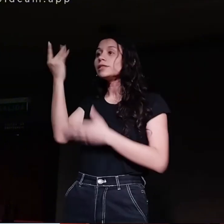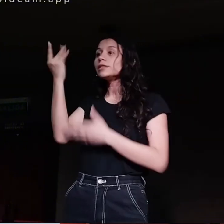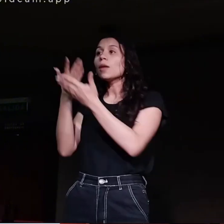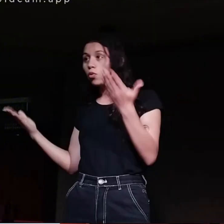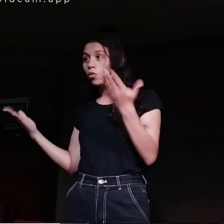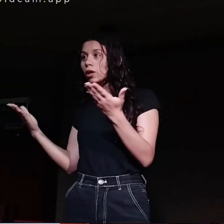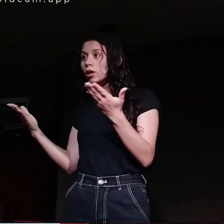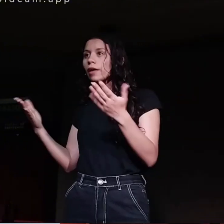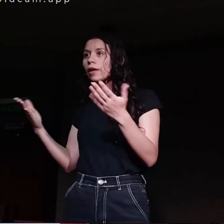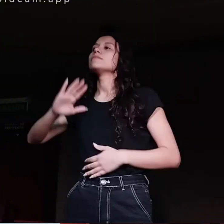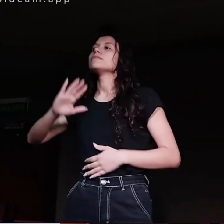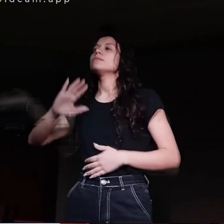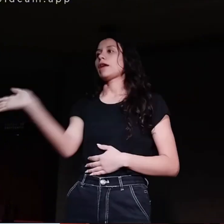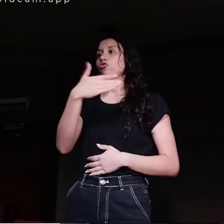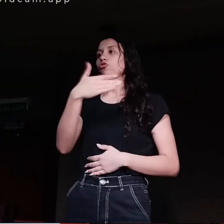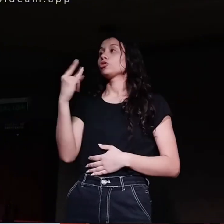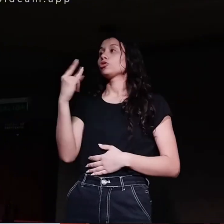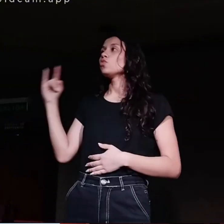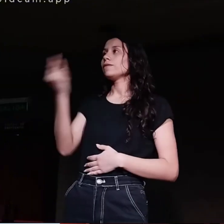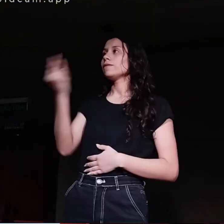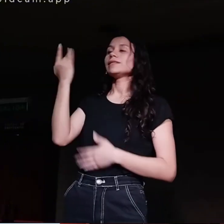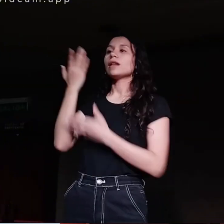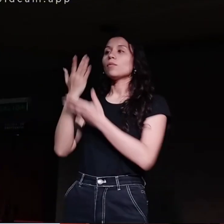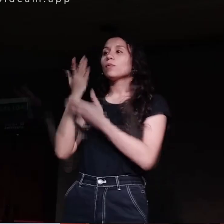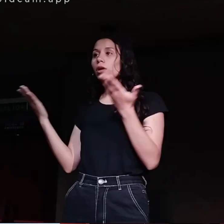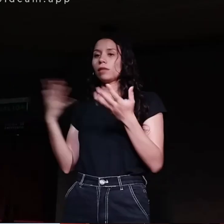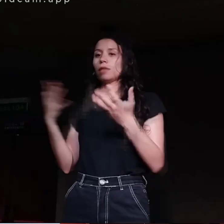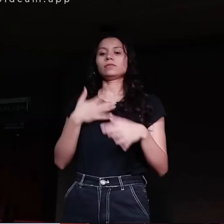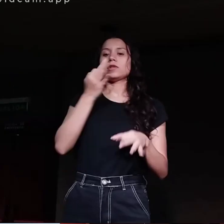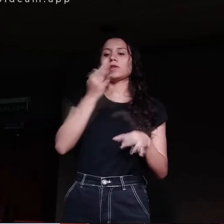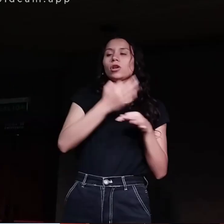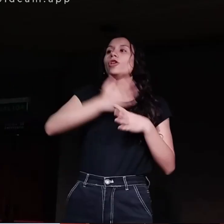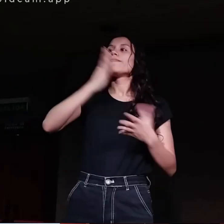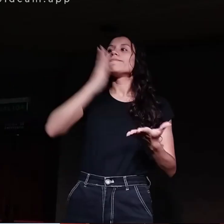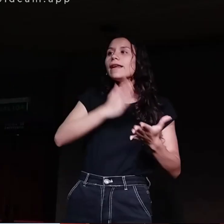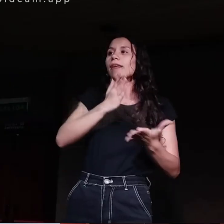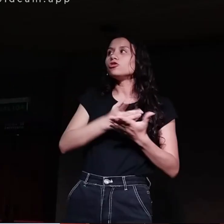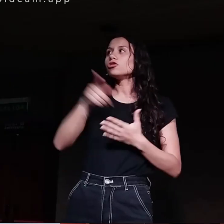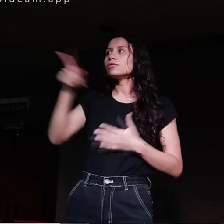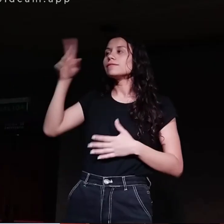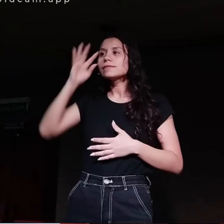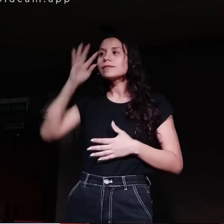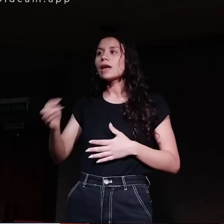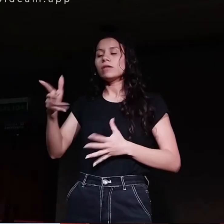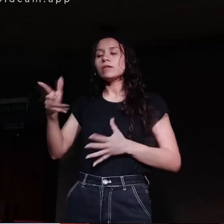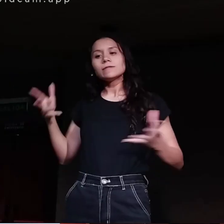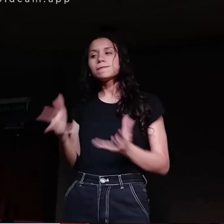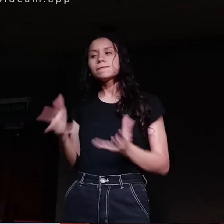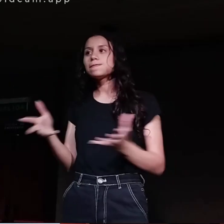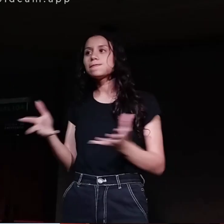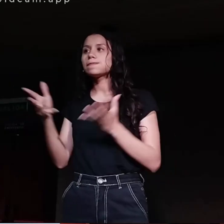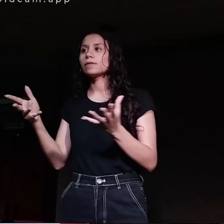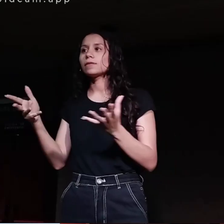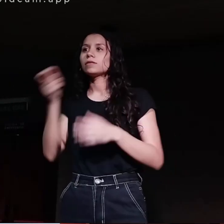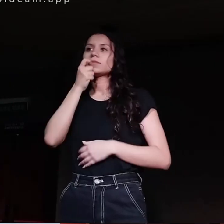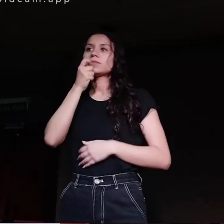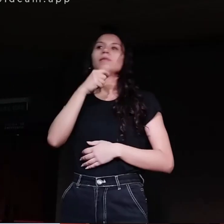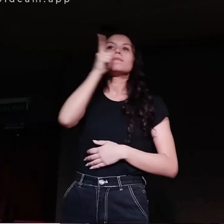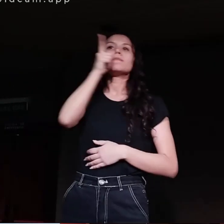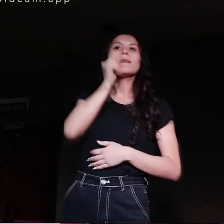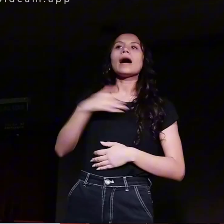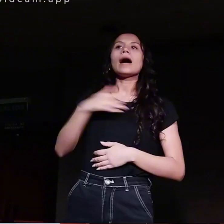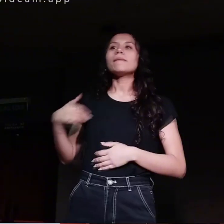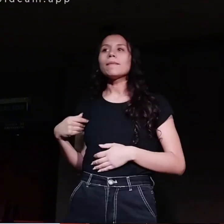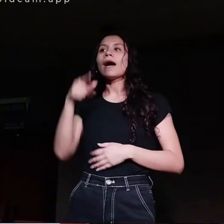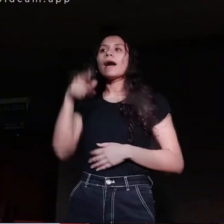que hacerse eco de eso, ¿sí? Entonces, no queremos que, bueno, los padres que están acá, que sus